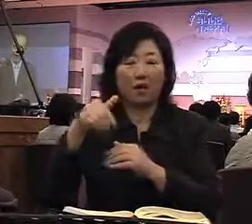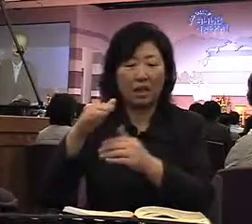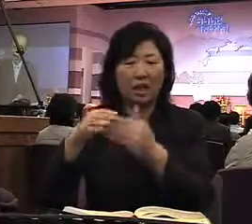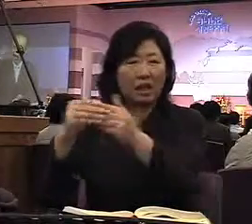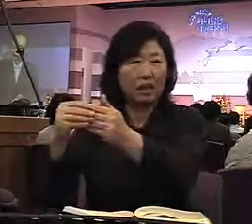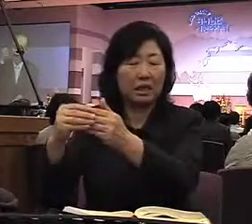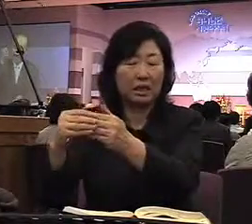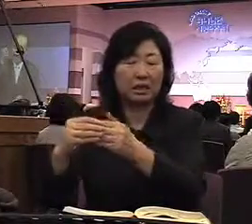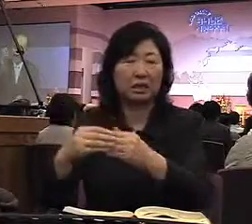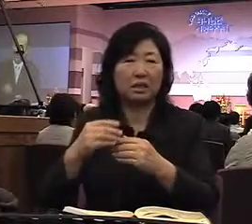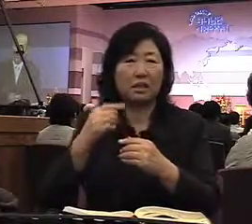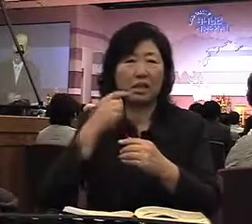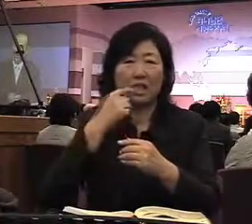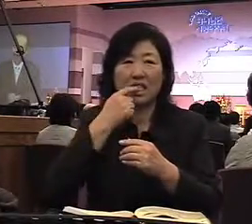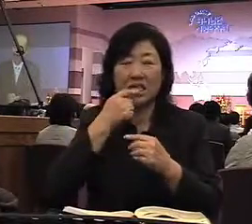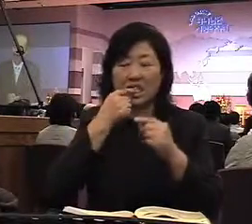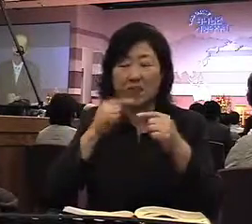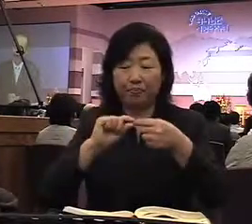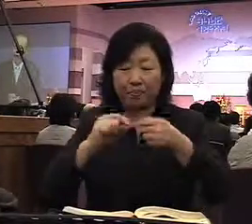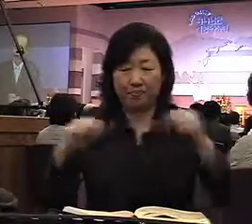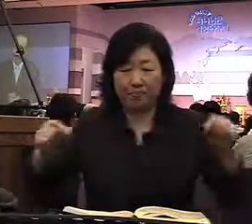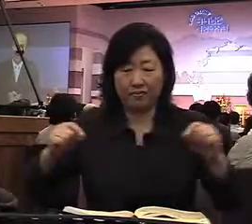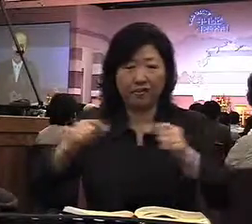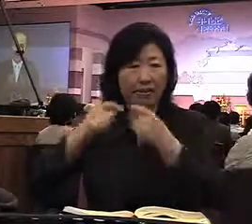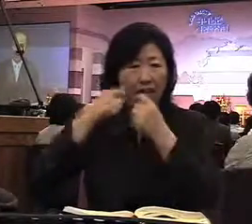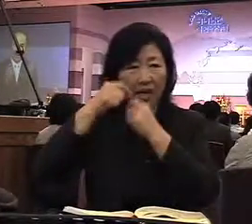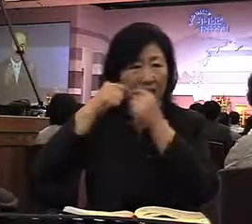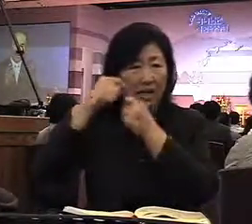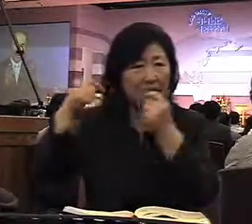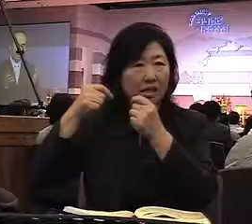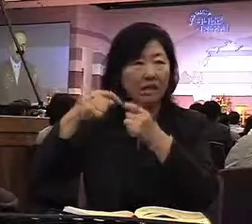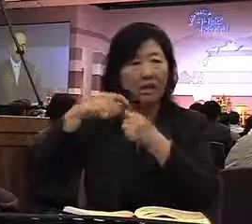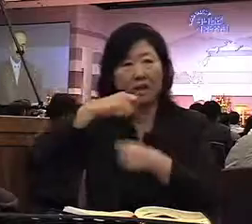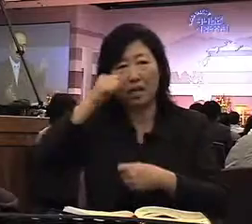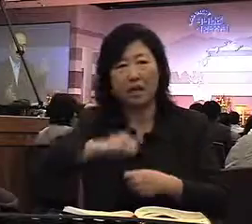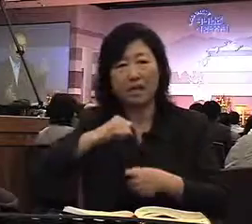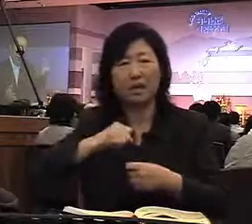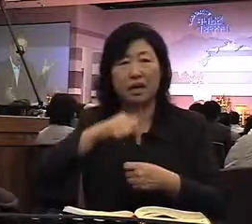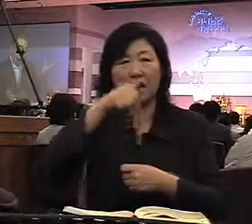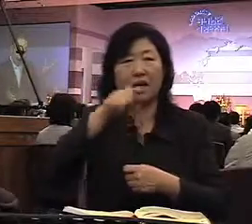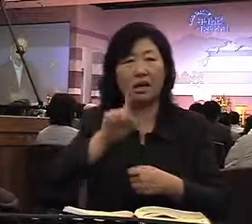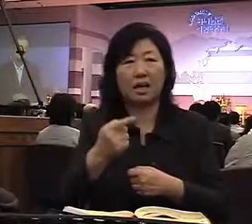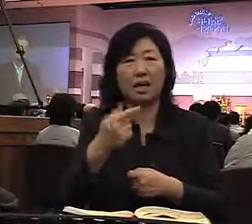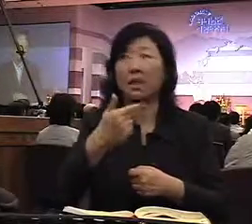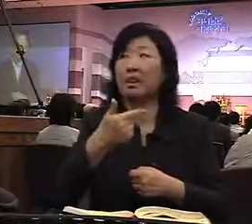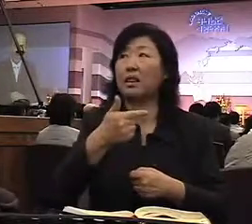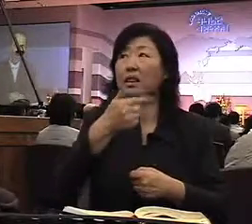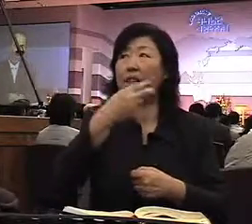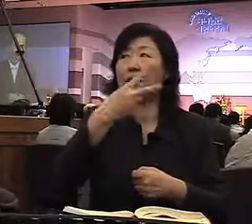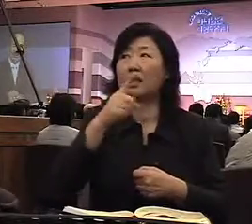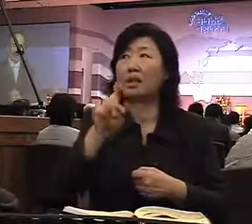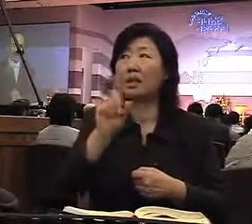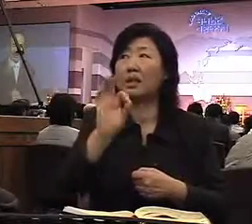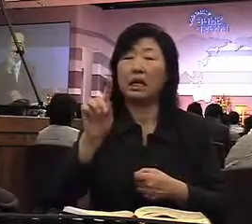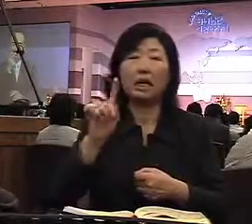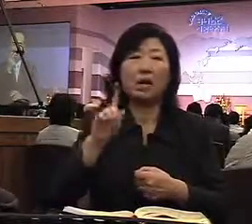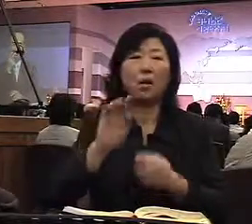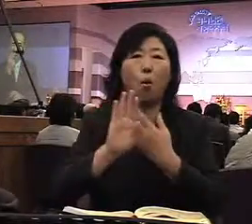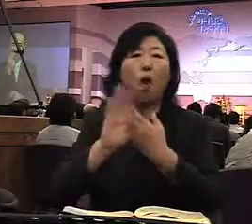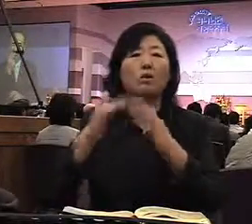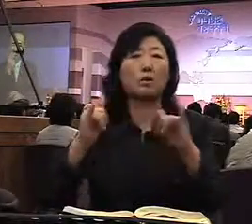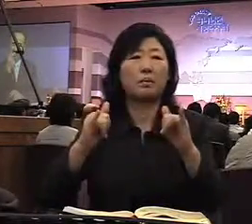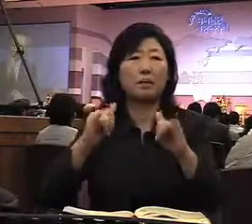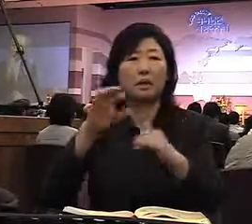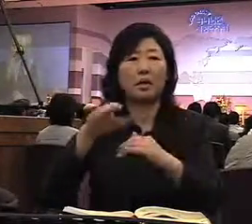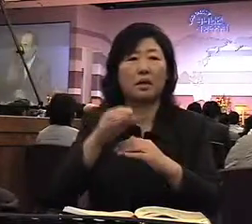그냥 실로 묶어서 우리가 뽑았지 언제 치과 갔습니까? 그렇죠? 그러나 감비아에서 외국인이 하는 치과에 갔습니다. 근데